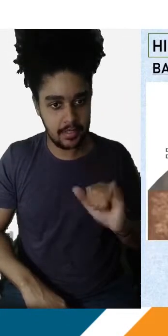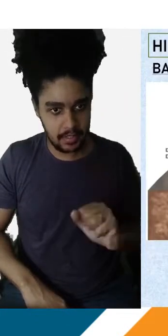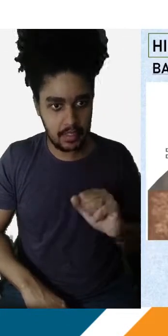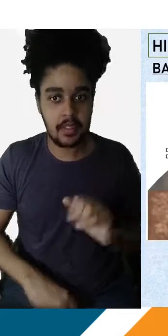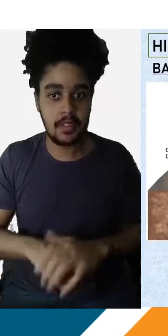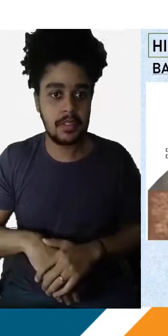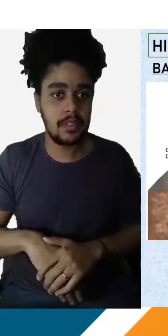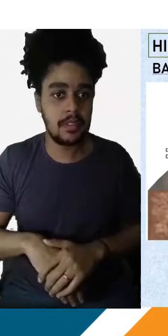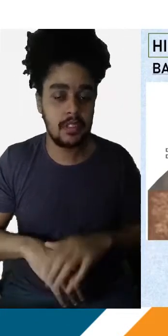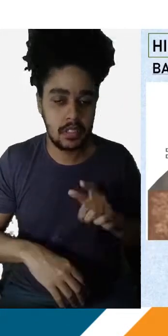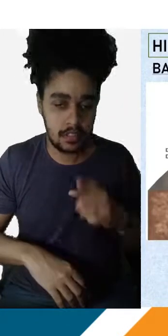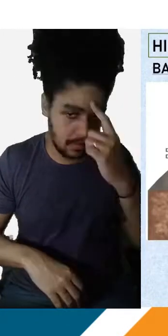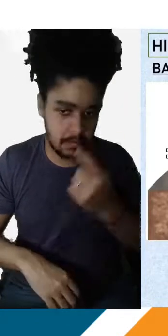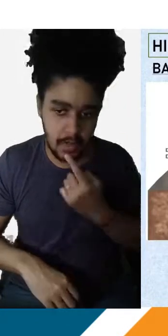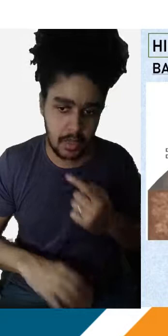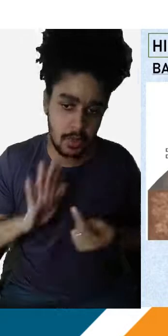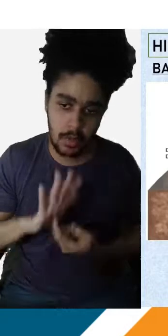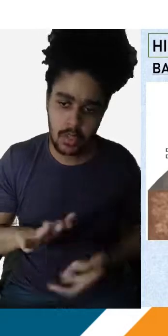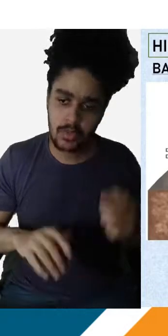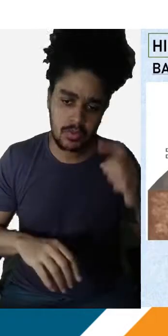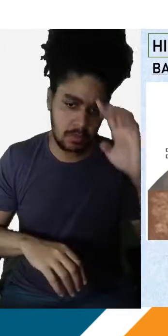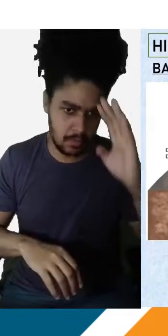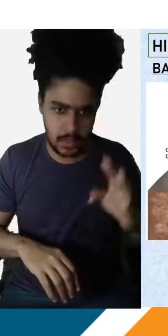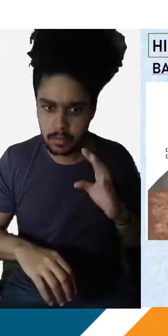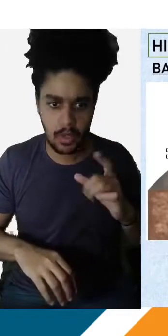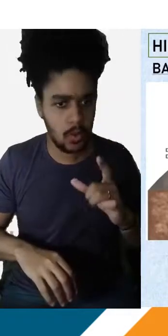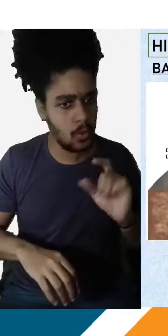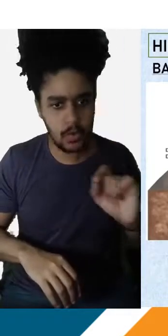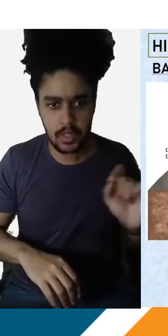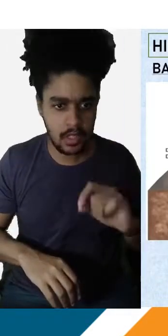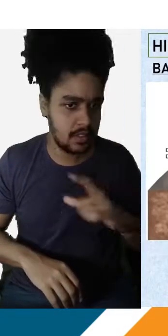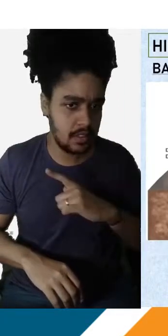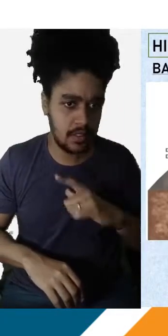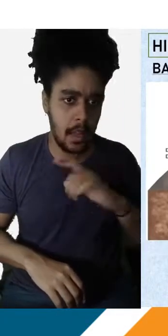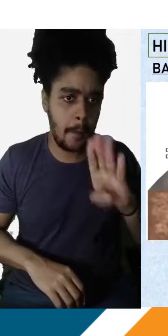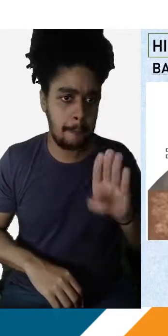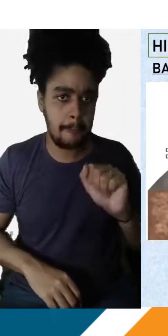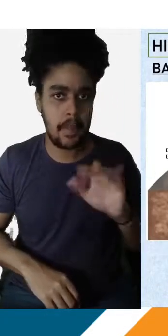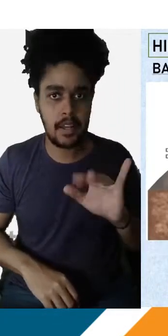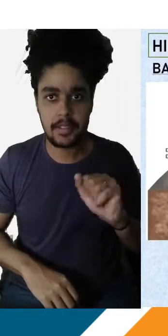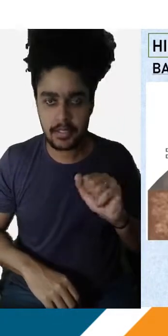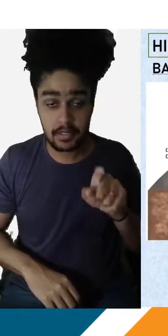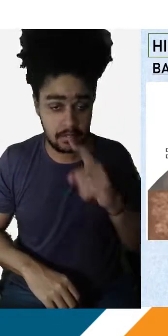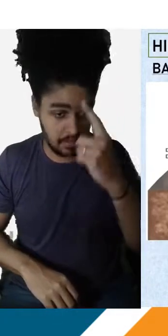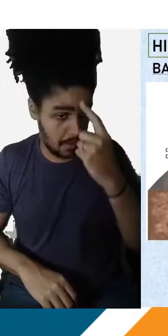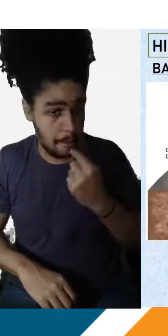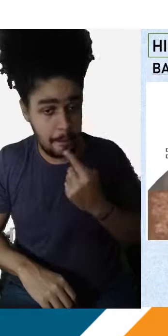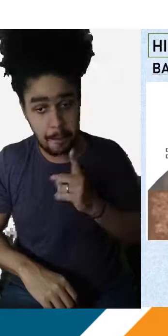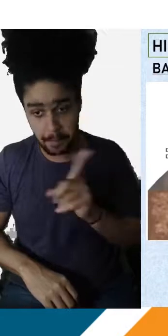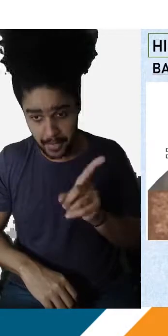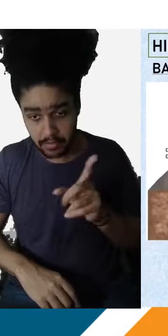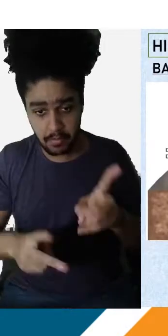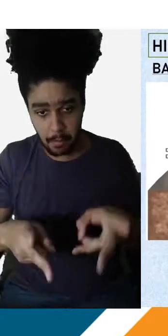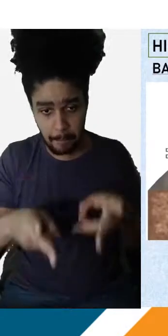pois ilustra os principais componentes que constituem uma bacia hidrográfica. Aqui na imagem a gente pode